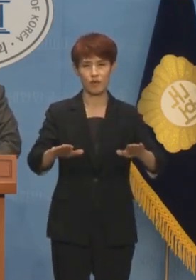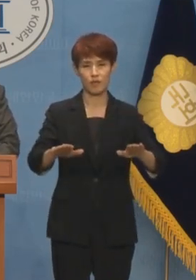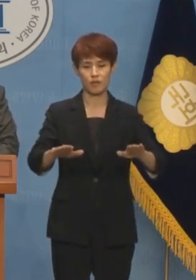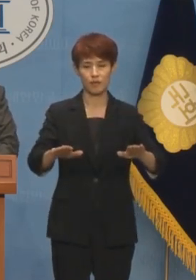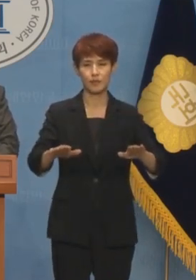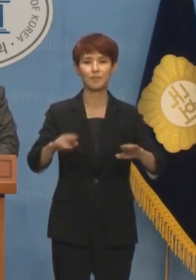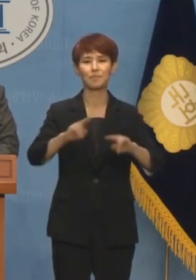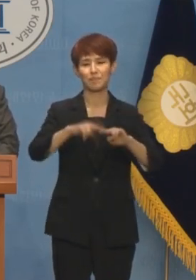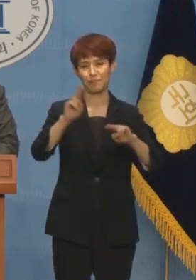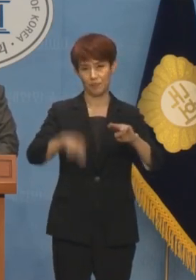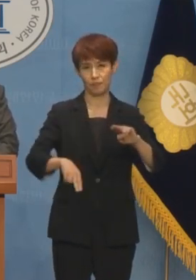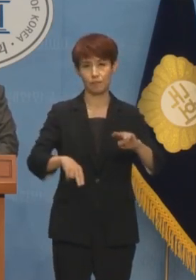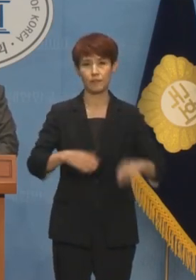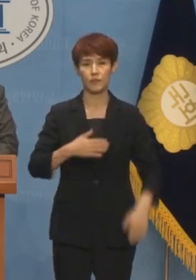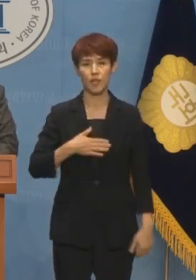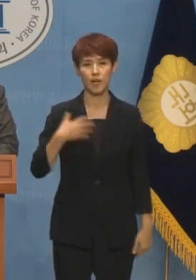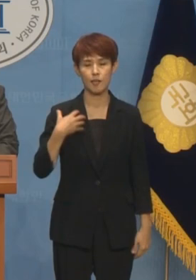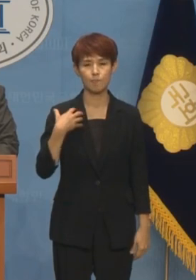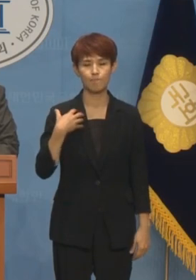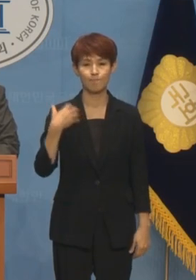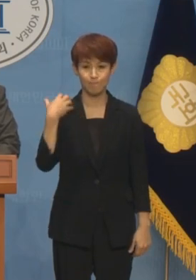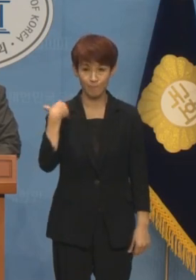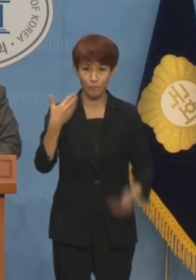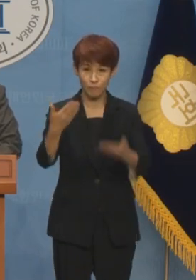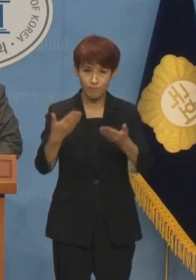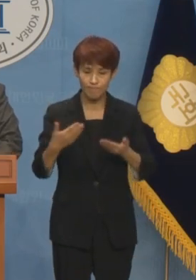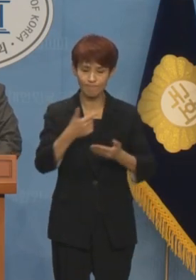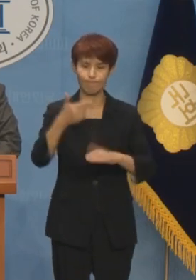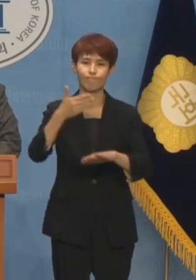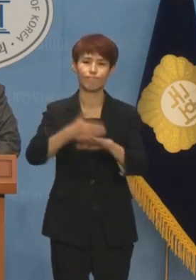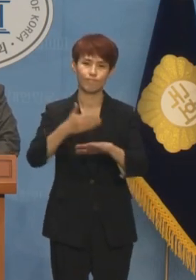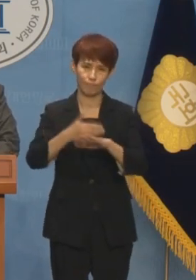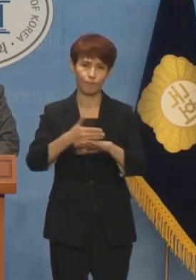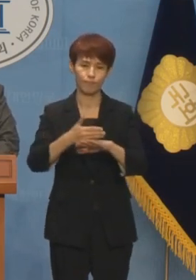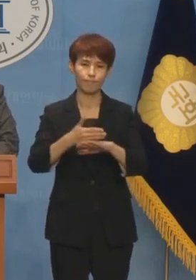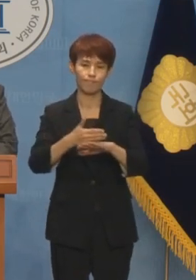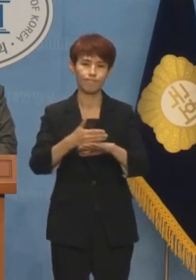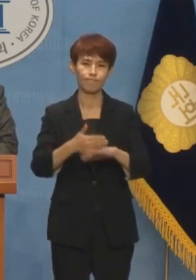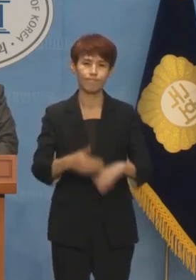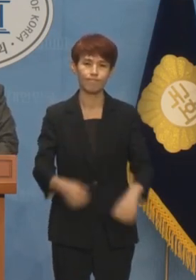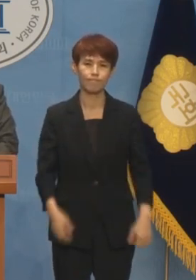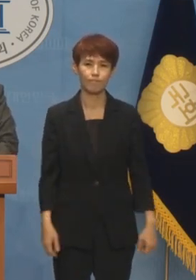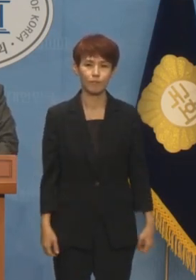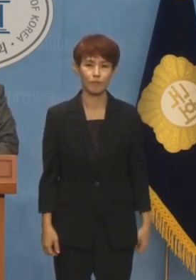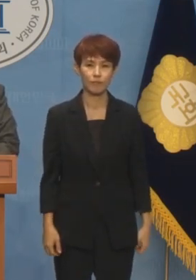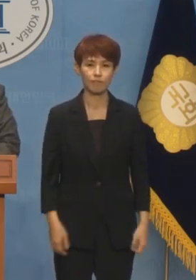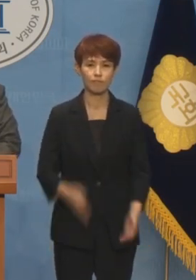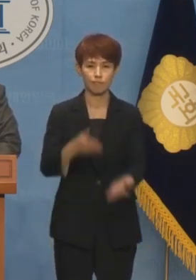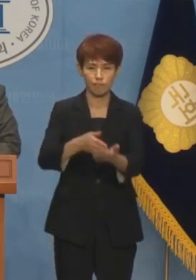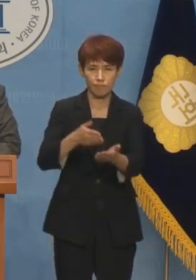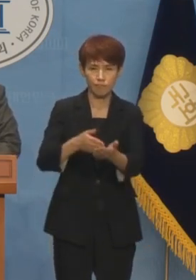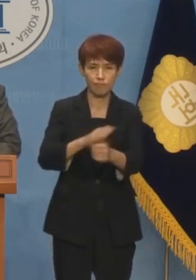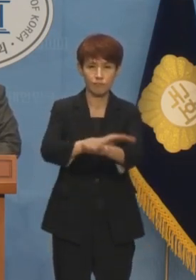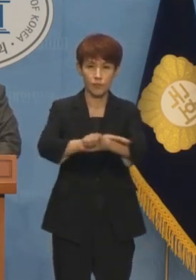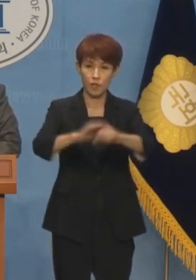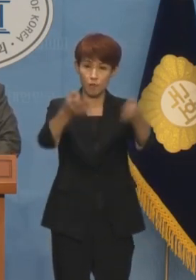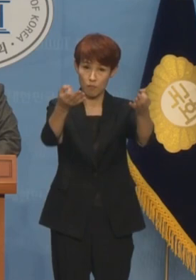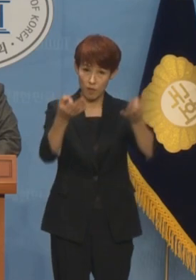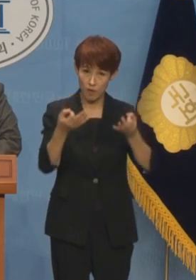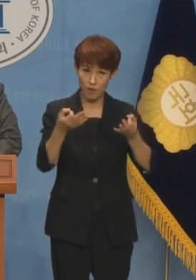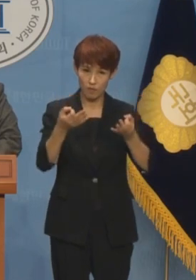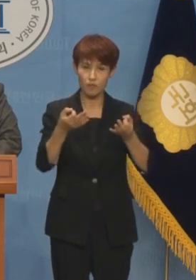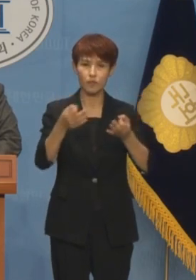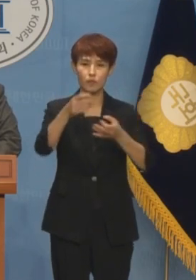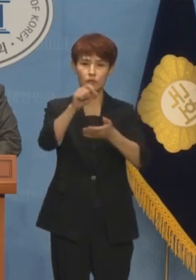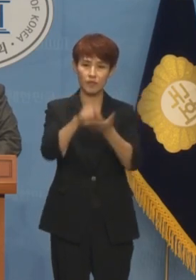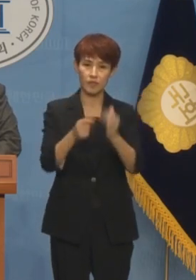가진 능력보다 과분한 직책이었고 감사하게도 중한 역할을 수행했습니다. 브리핑에 귀 기울여 주시고 보도해 주신